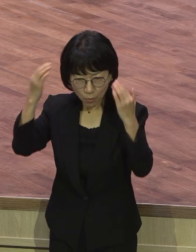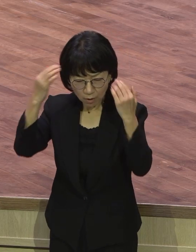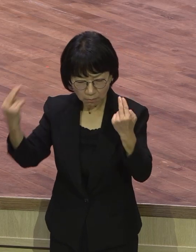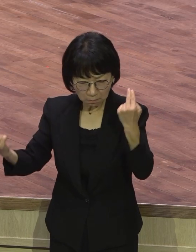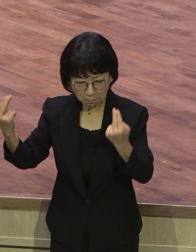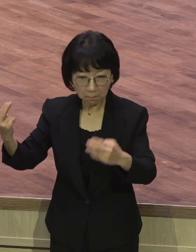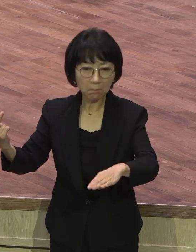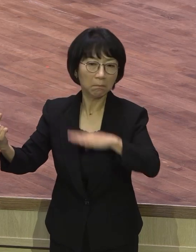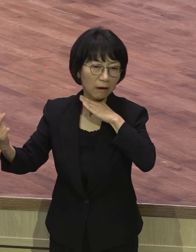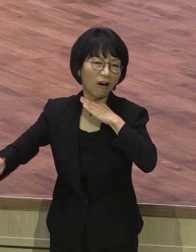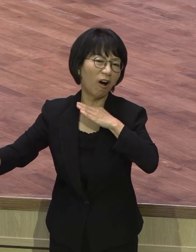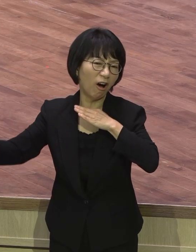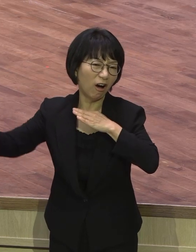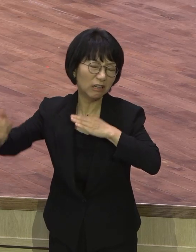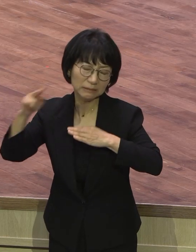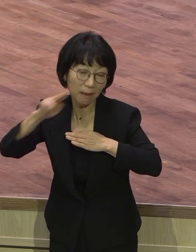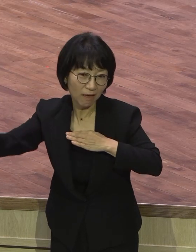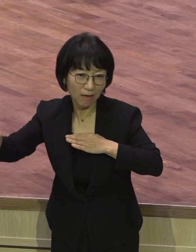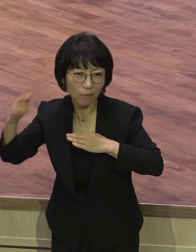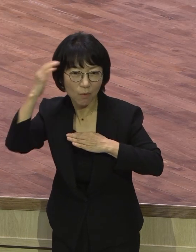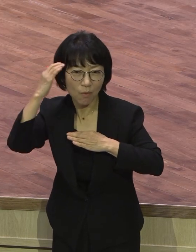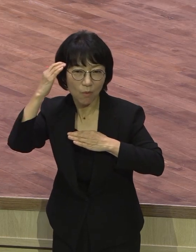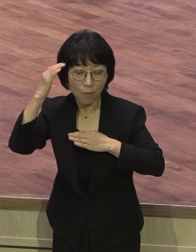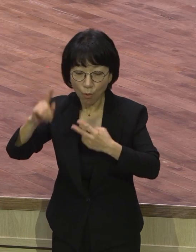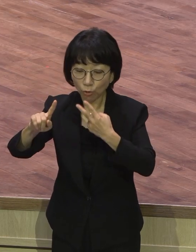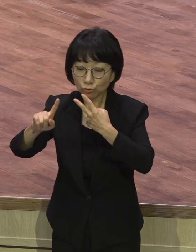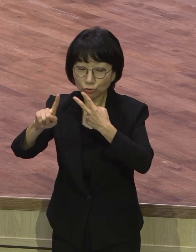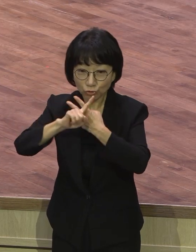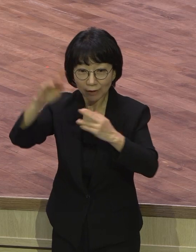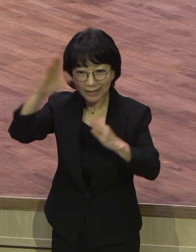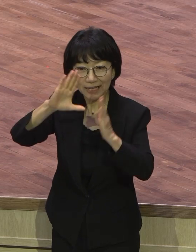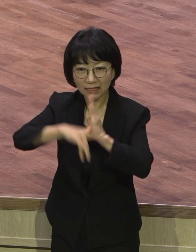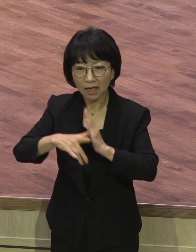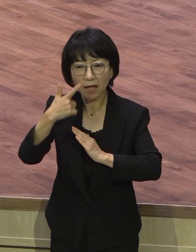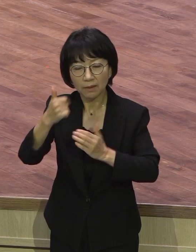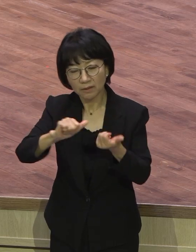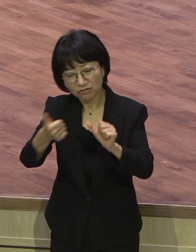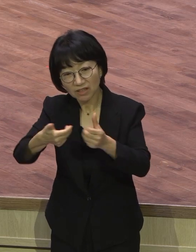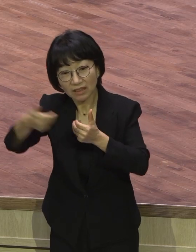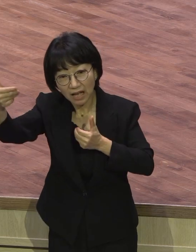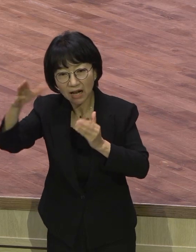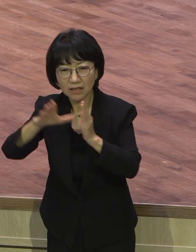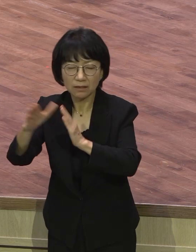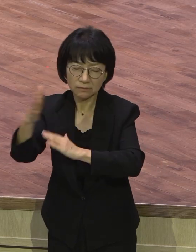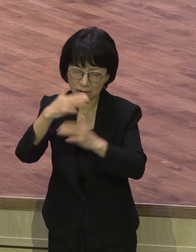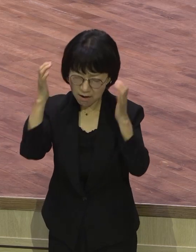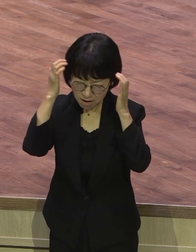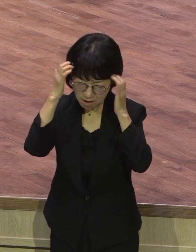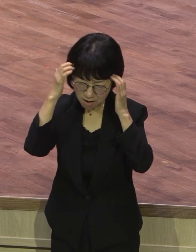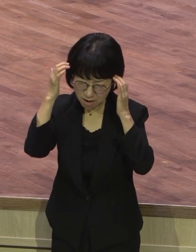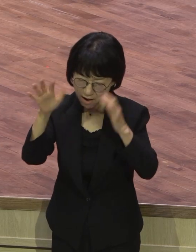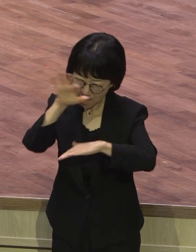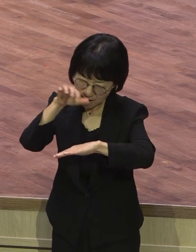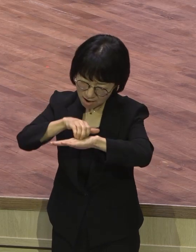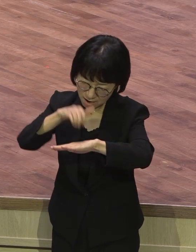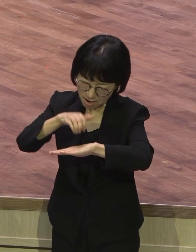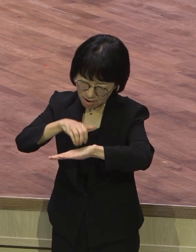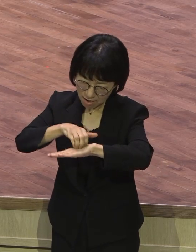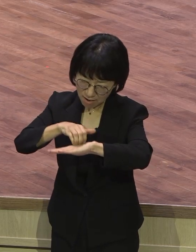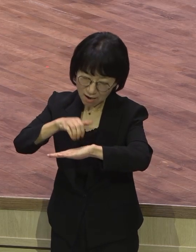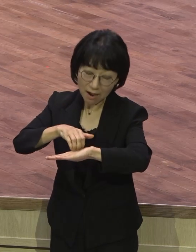아버지 중학교 때 돌아가셨으니까 그때부터 시작해서 오늘 연단 말로 다 못한단 말이에요. 그런 연단을